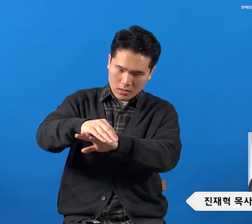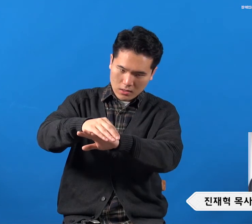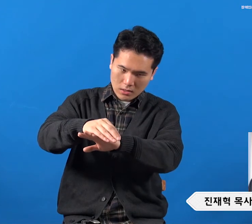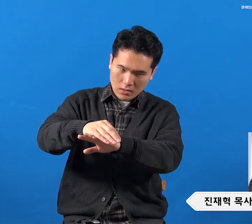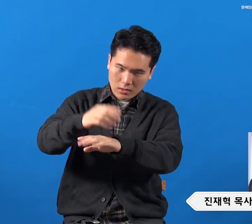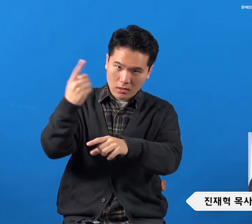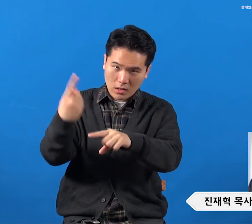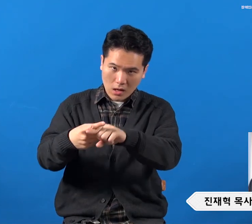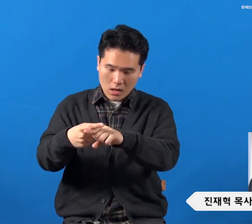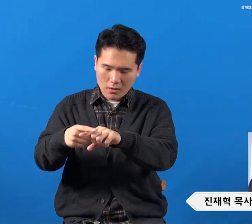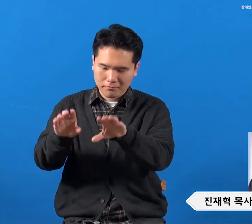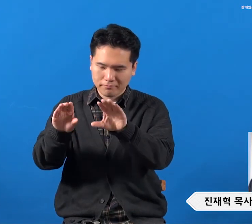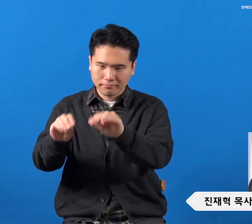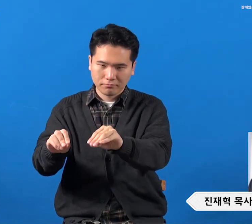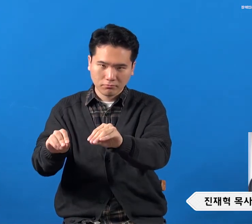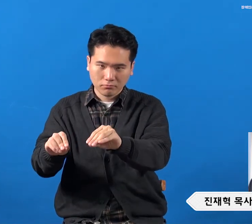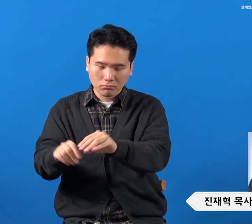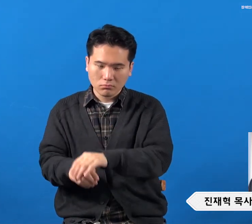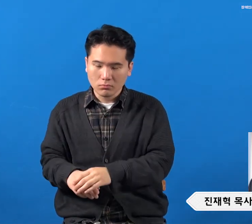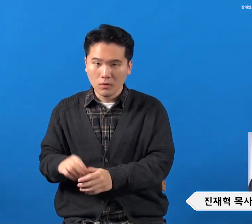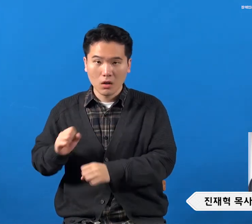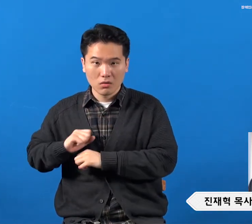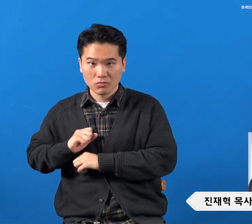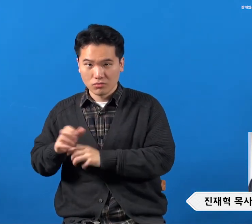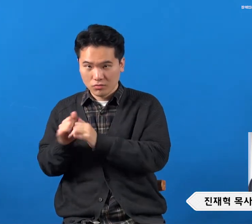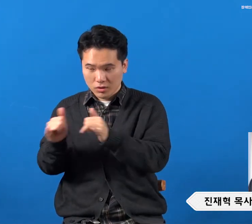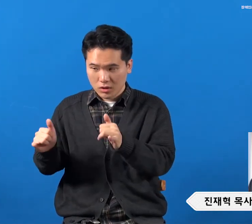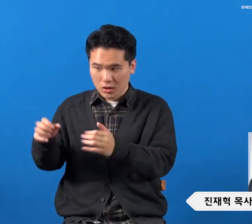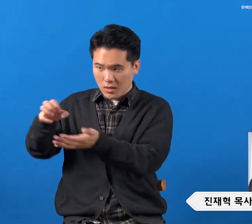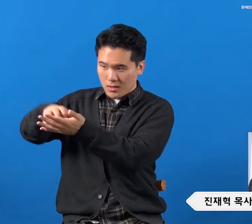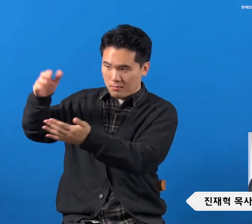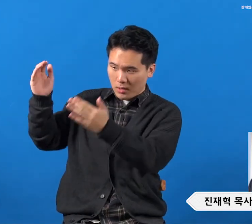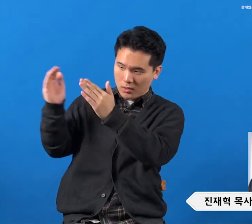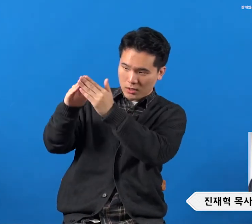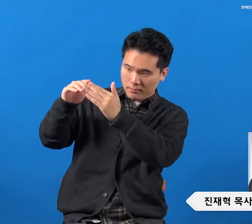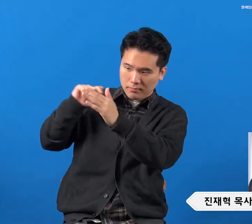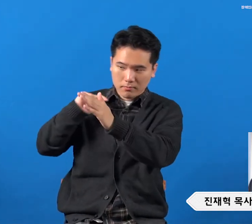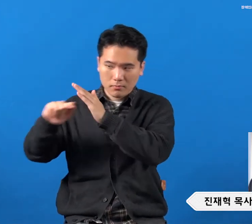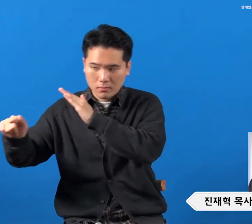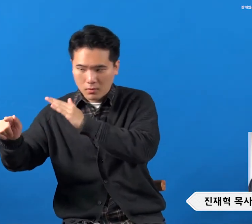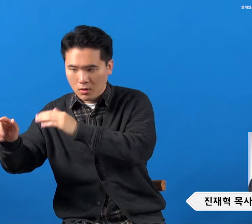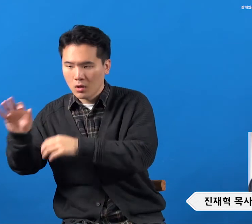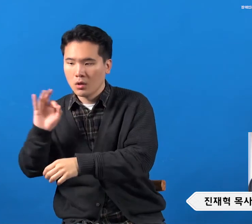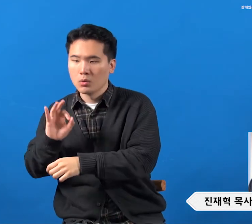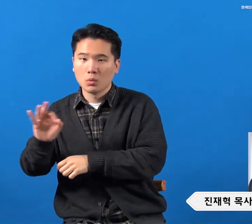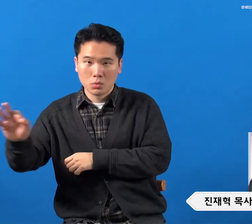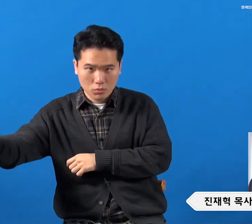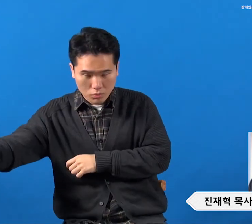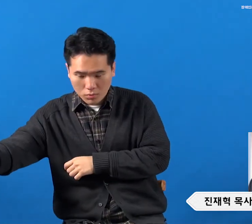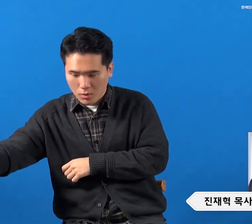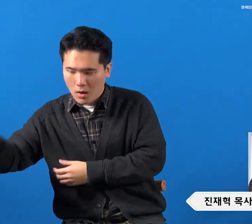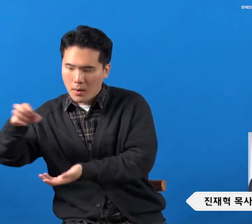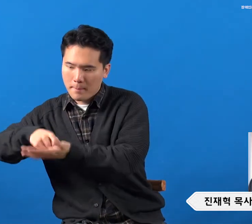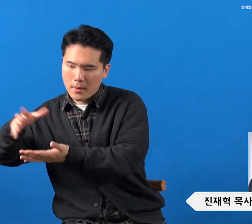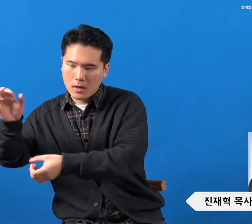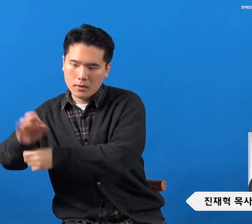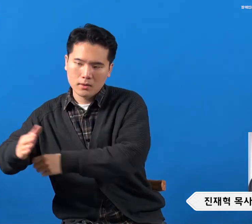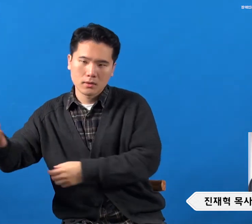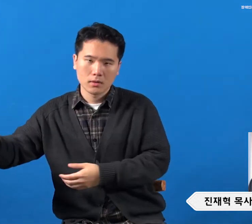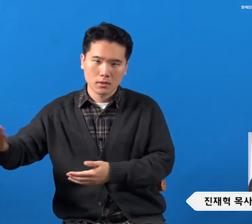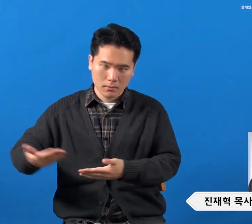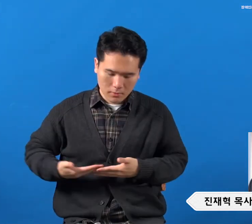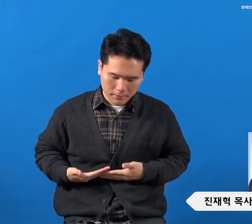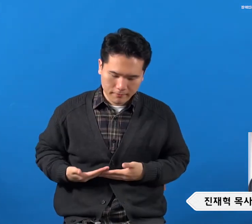차가 멈춥니다. 그리고 한 군인이 빵집으로 들어갑니다. 돈을 지불하고 빵을